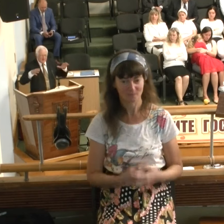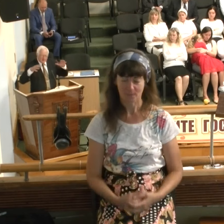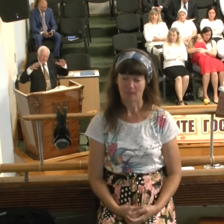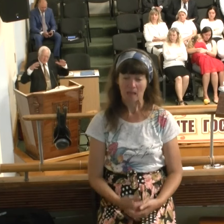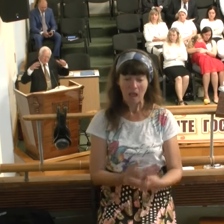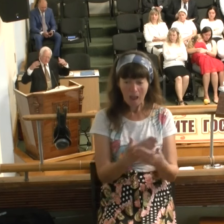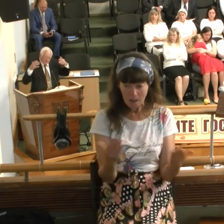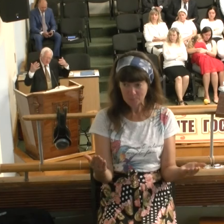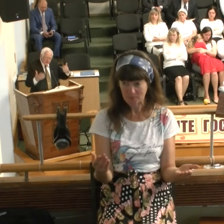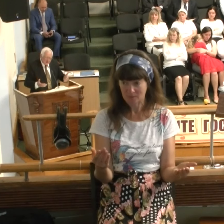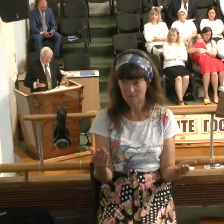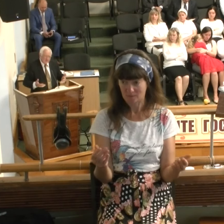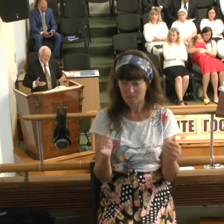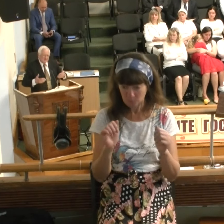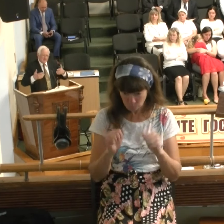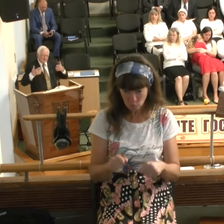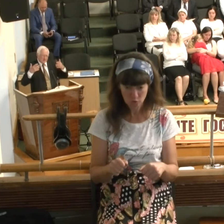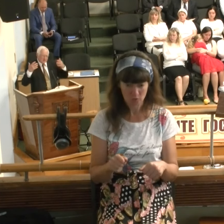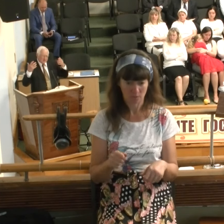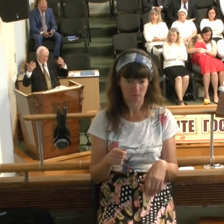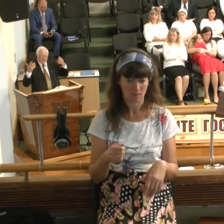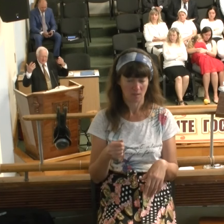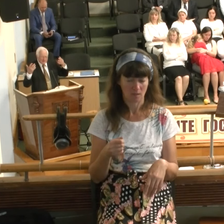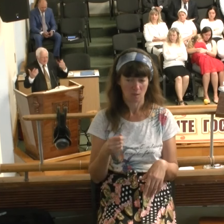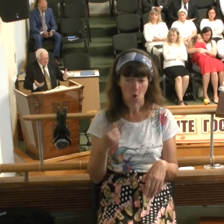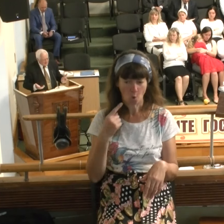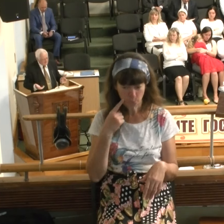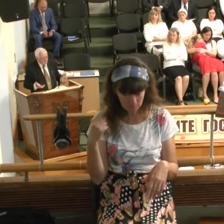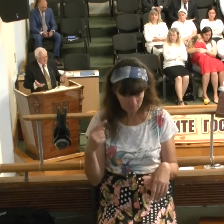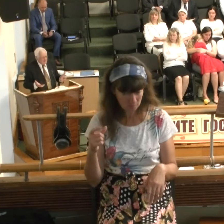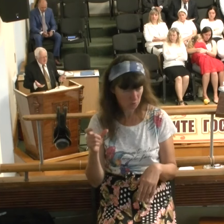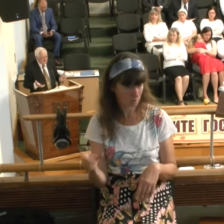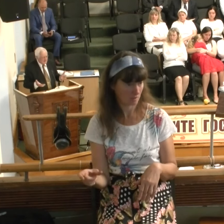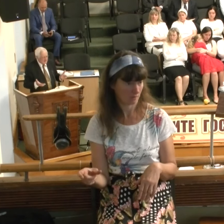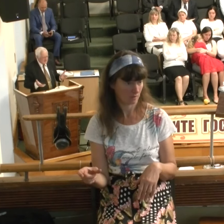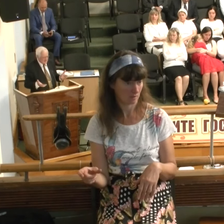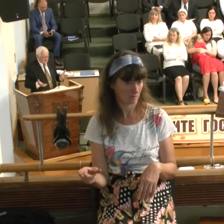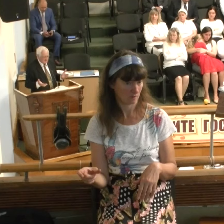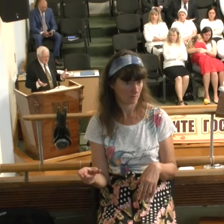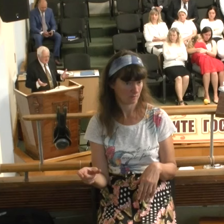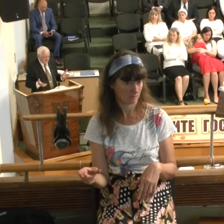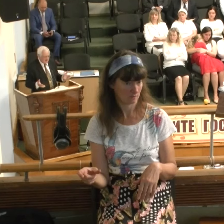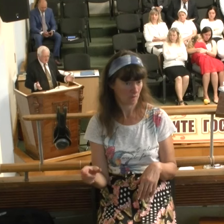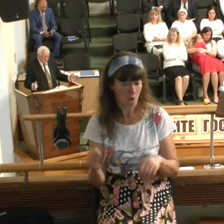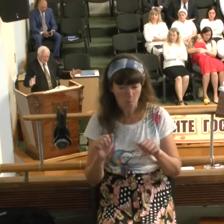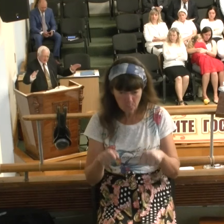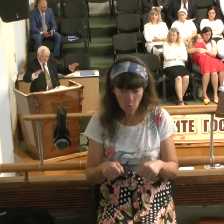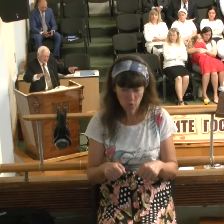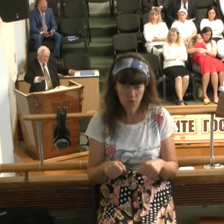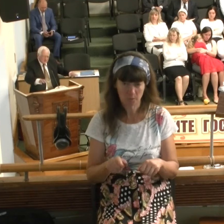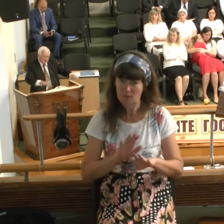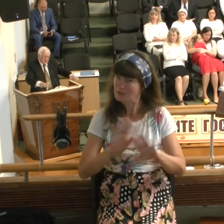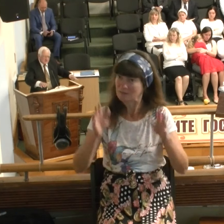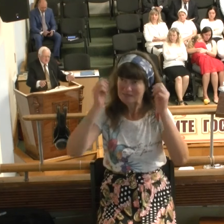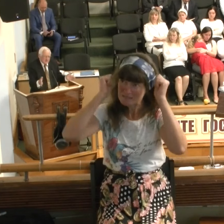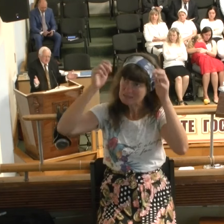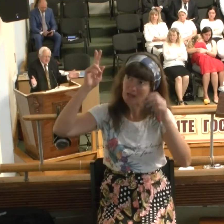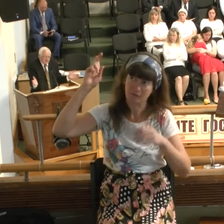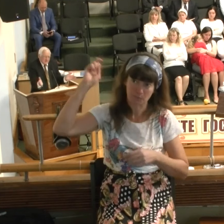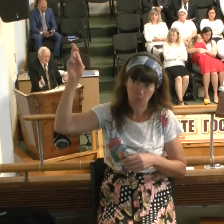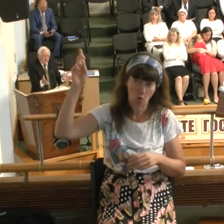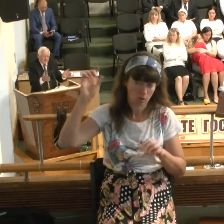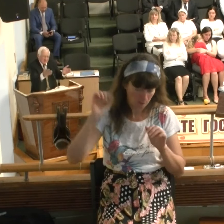способны Бога забывать, мы способны не славить Бога и так дальше. И Он стал на наш уровень,